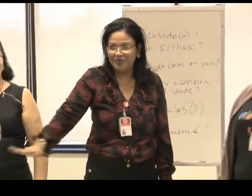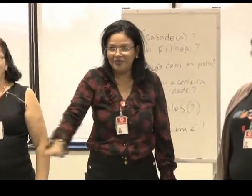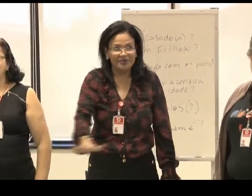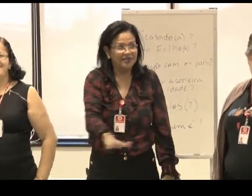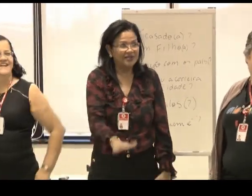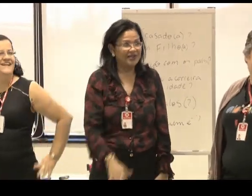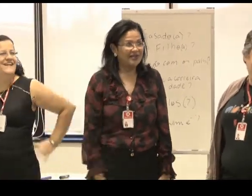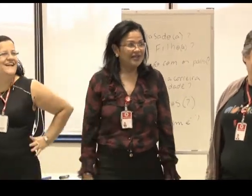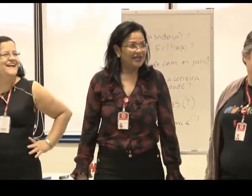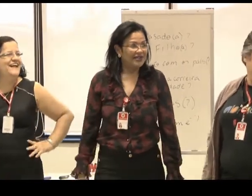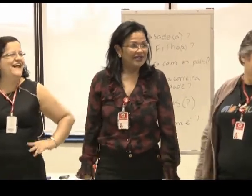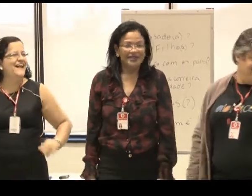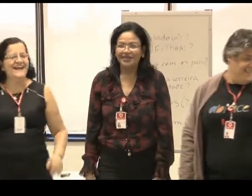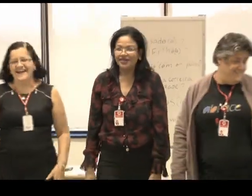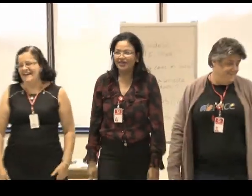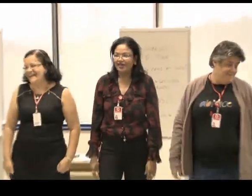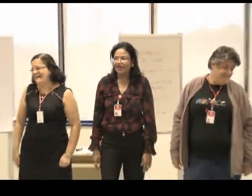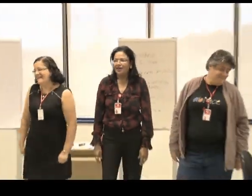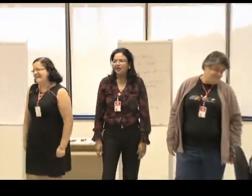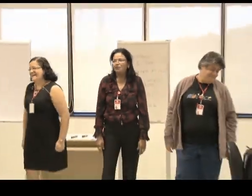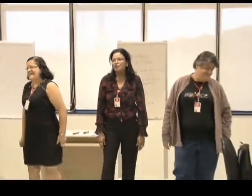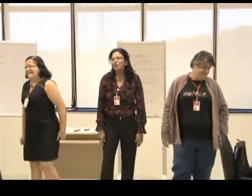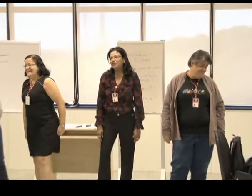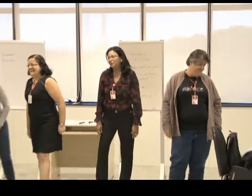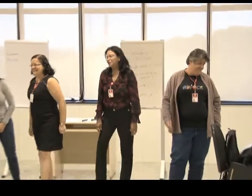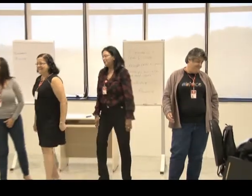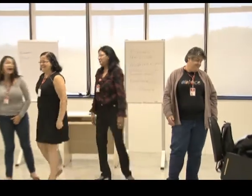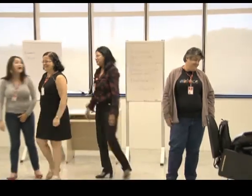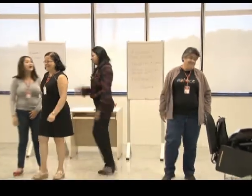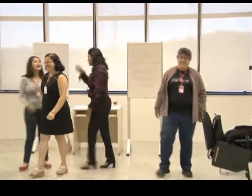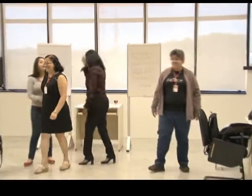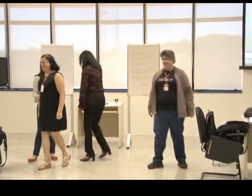Muito bem, ok, obrigada. Podem sentar.